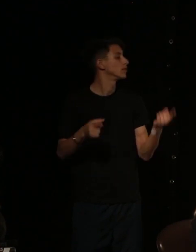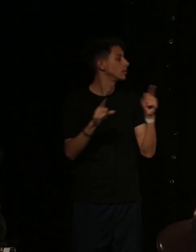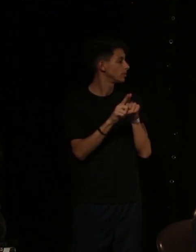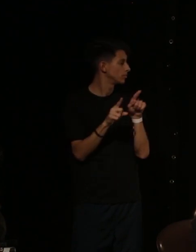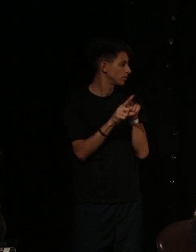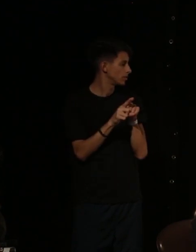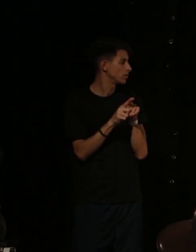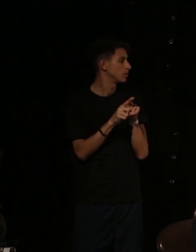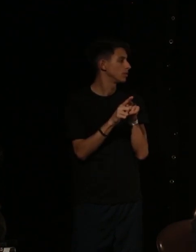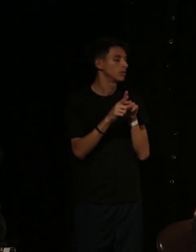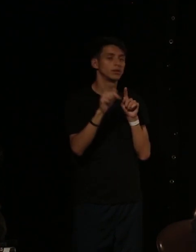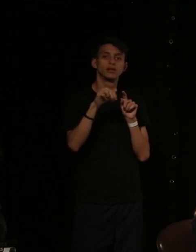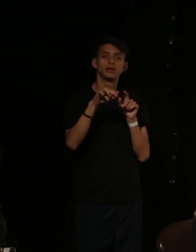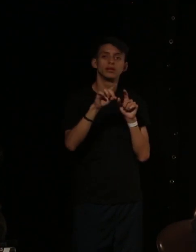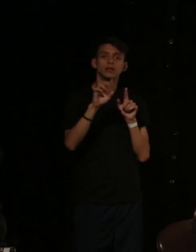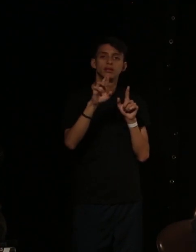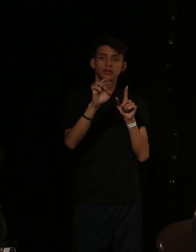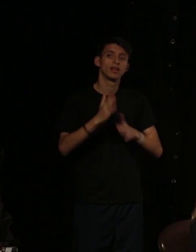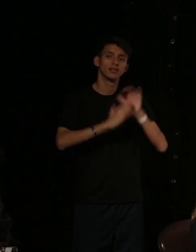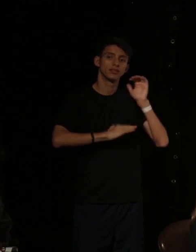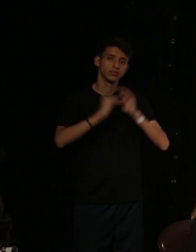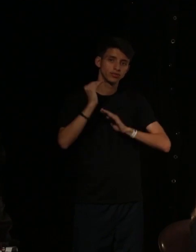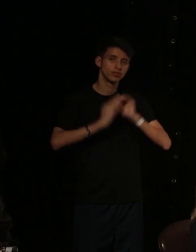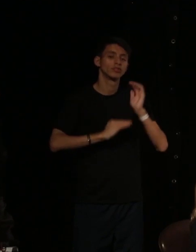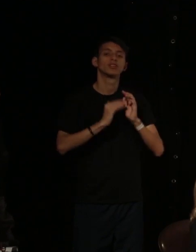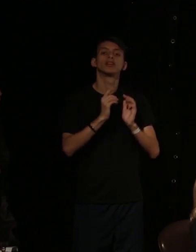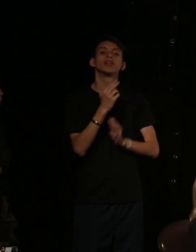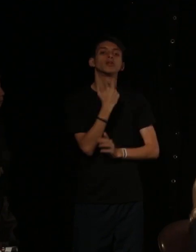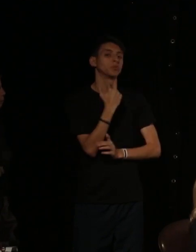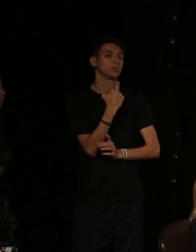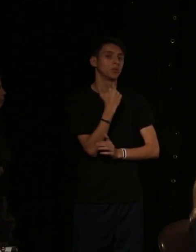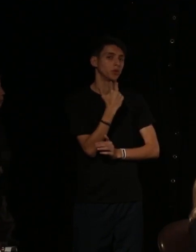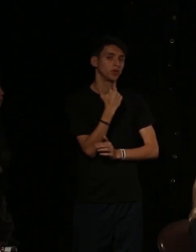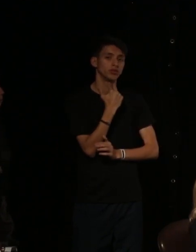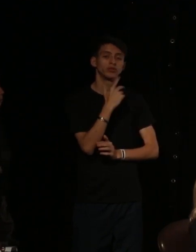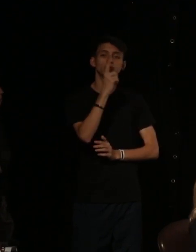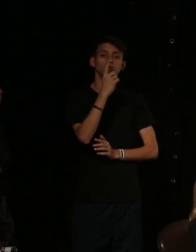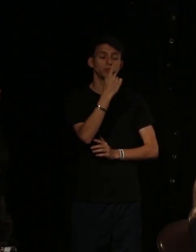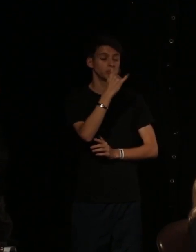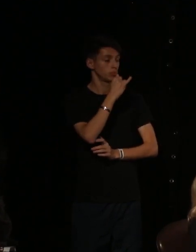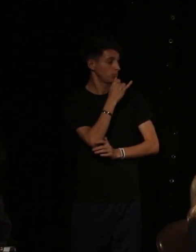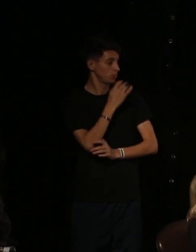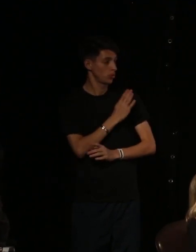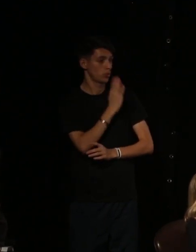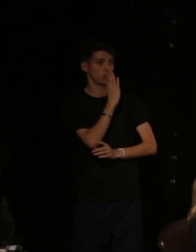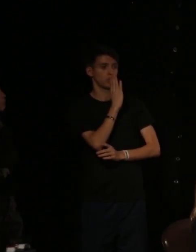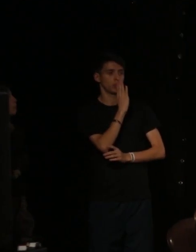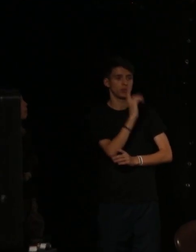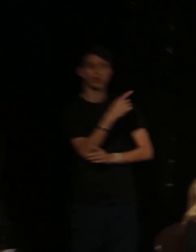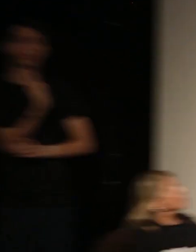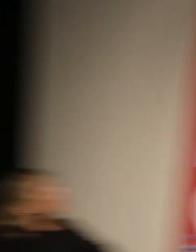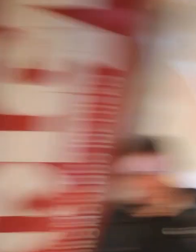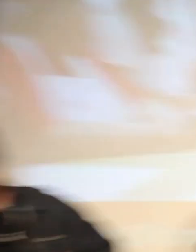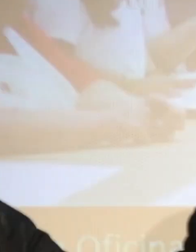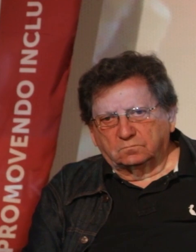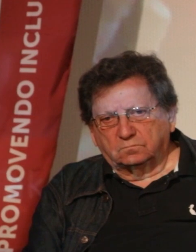agora transformando essa metodologia em projeto de